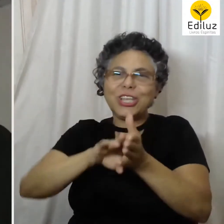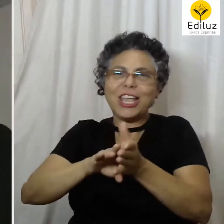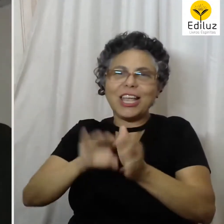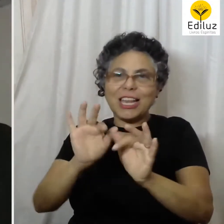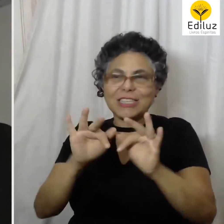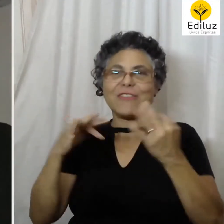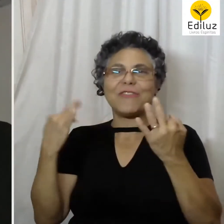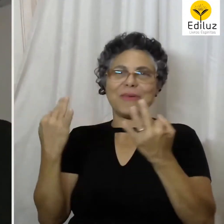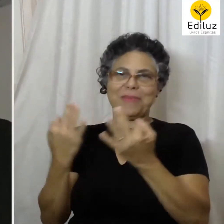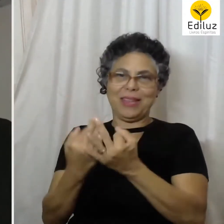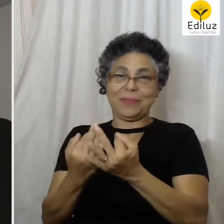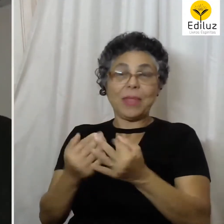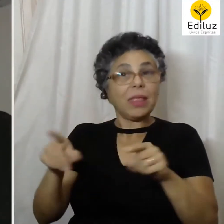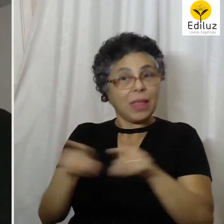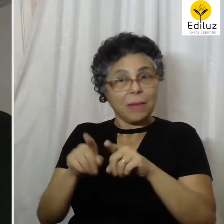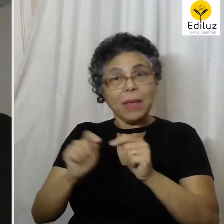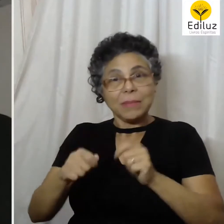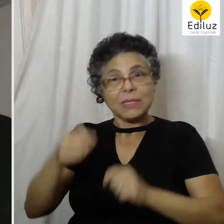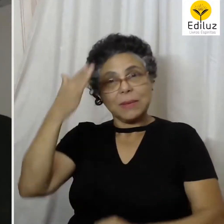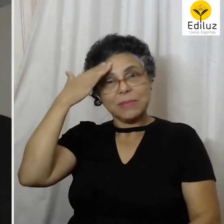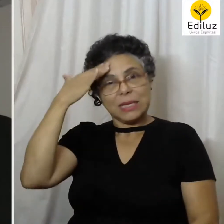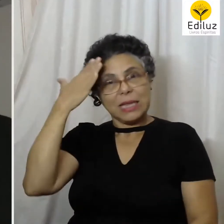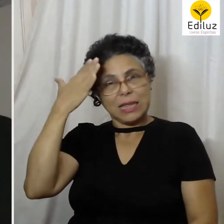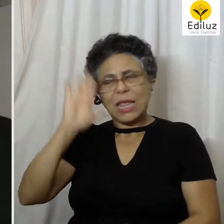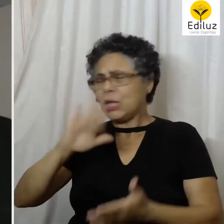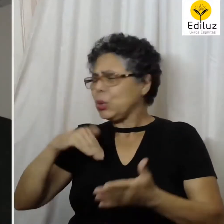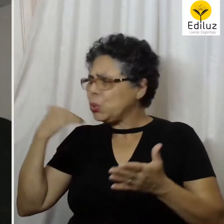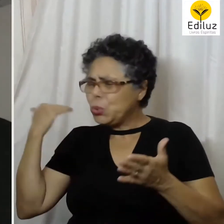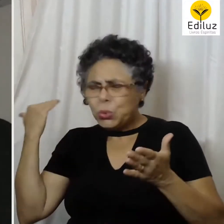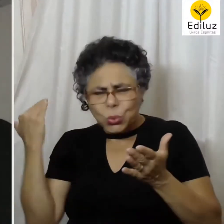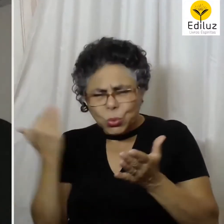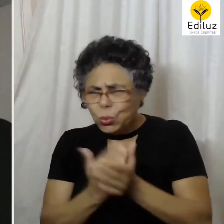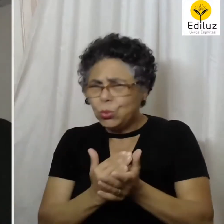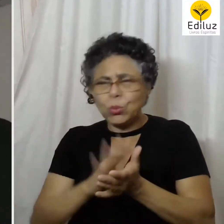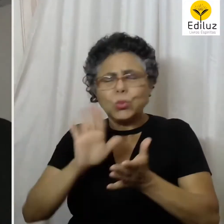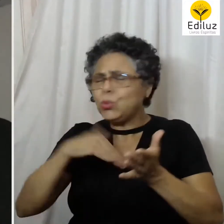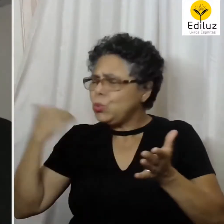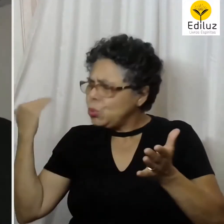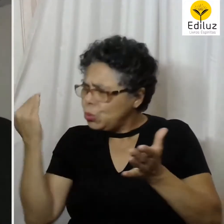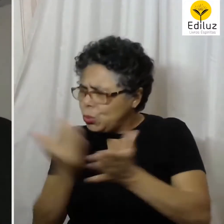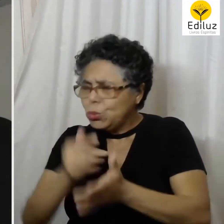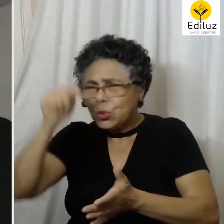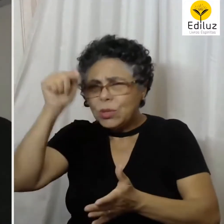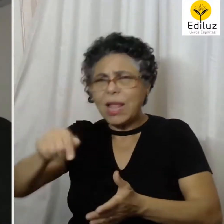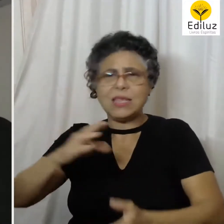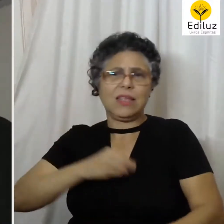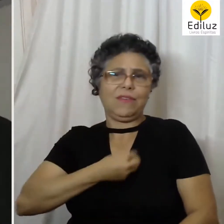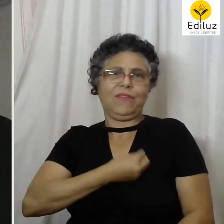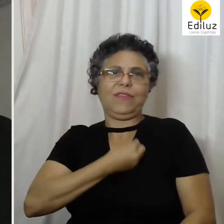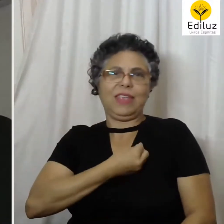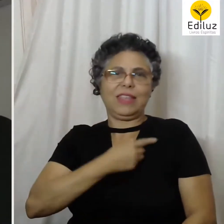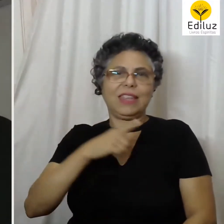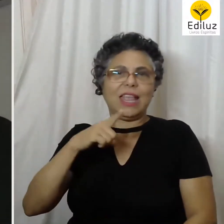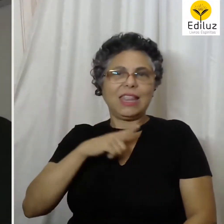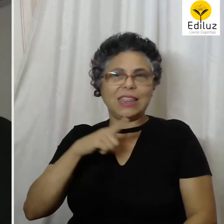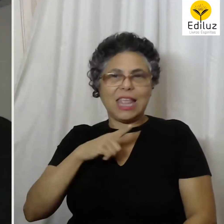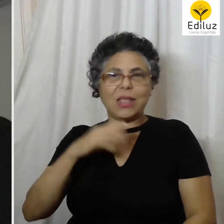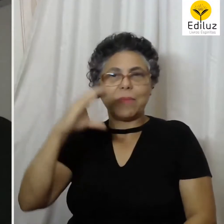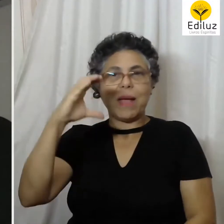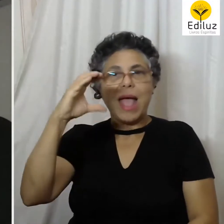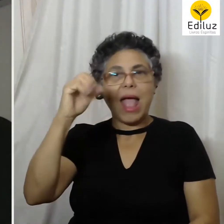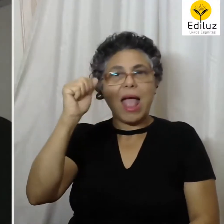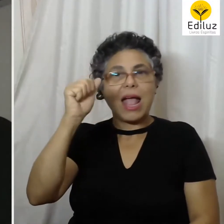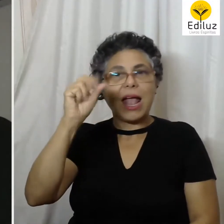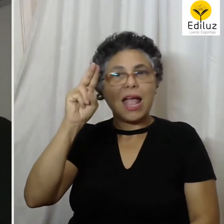que entendamos que tudo, absolutamente tudo na vida, tem uma causa e